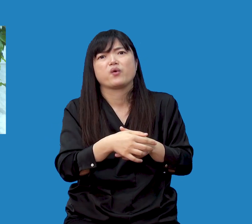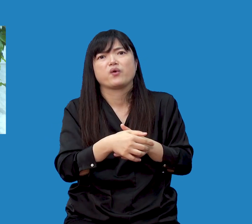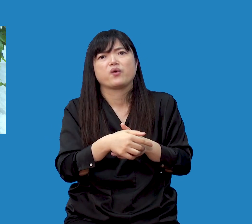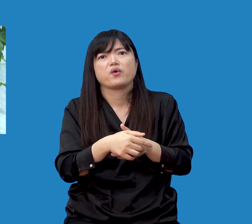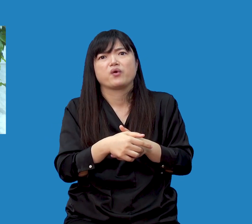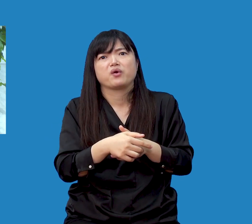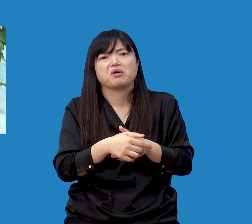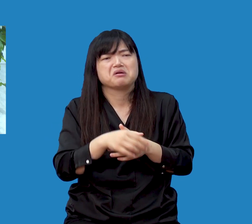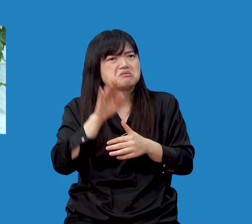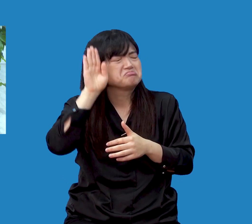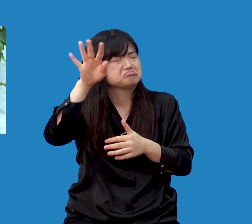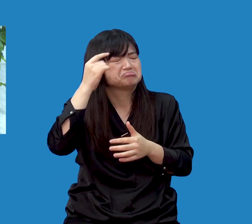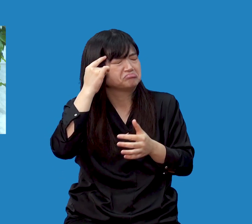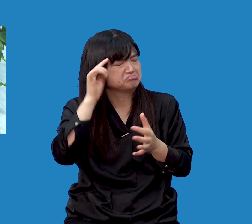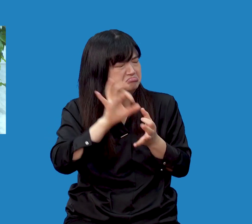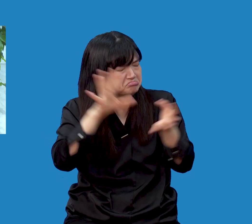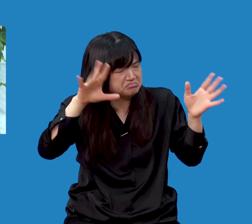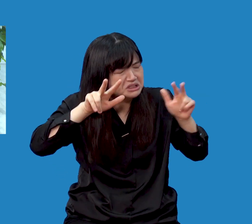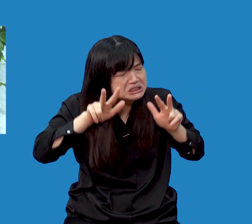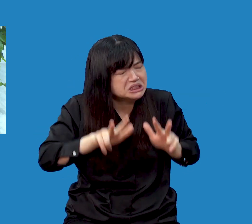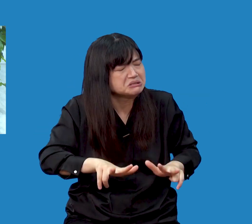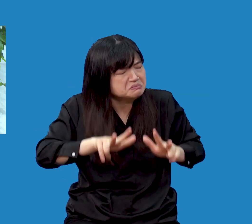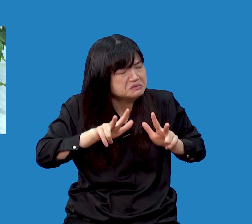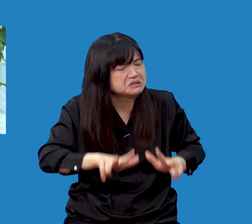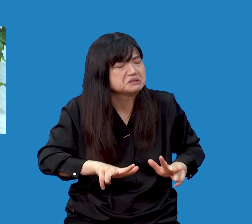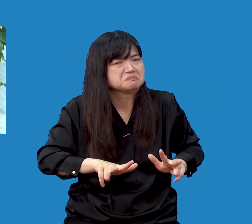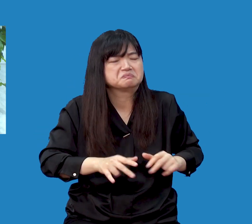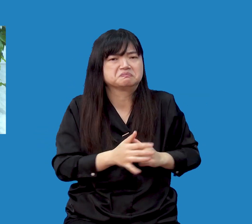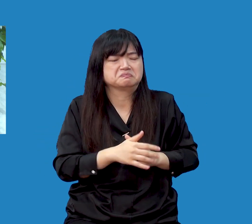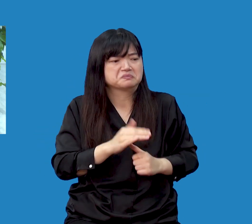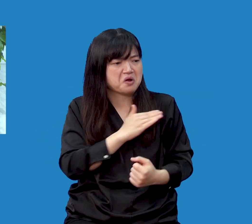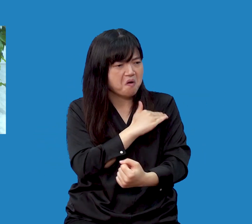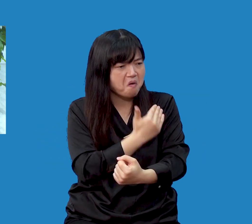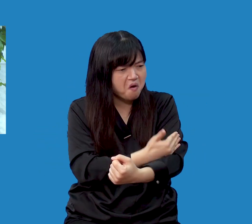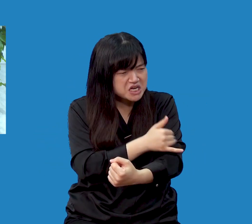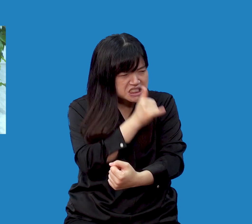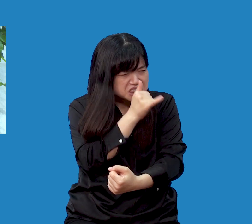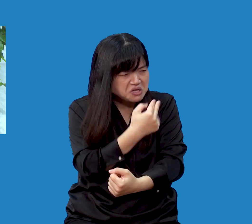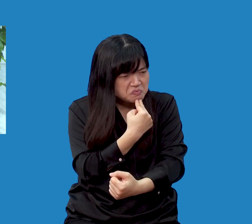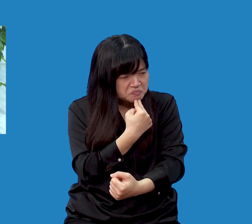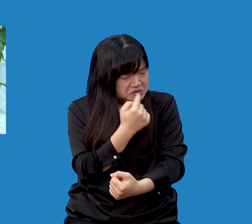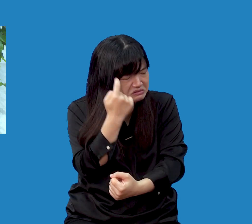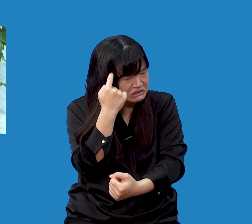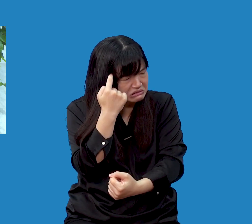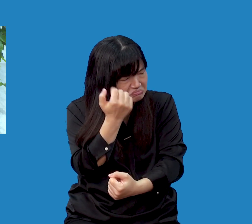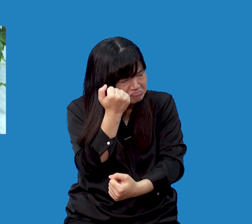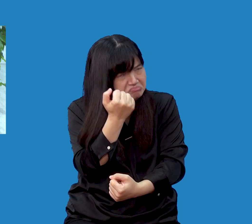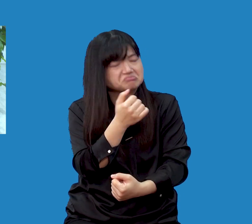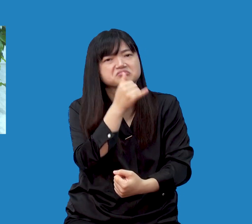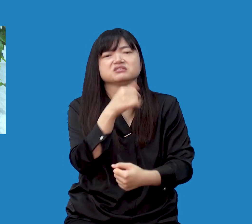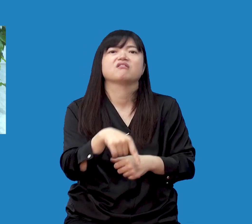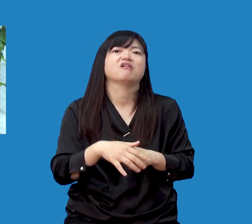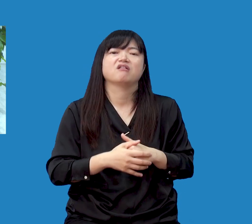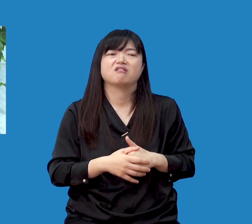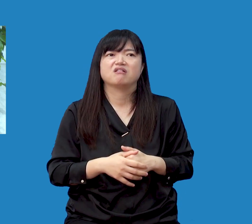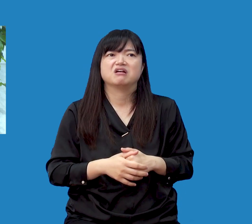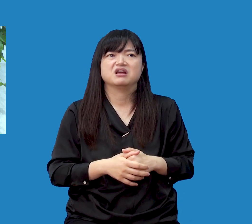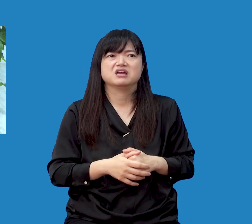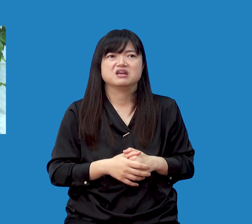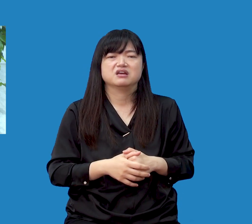아무 상관없어요. 자기 시대 권력을 펼치면 그게